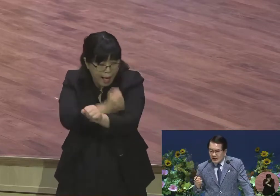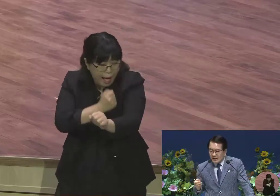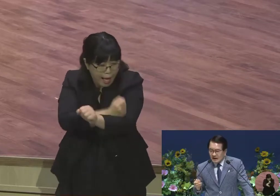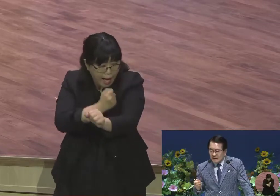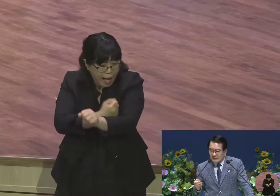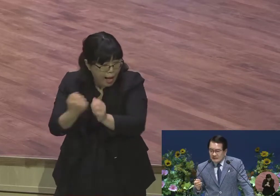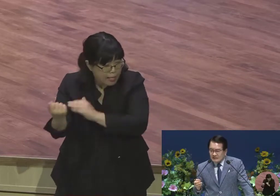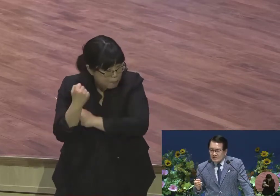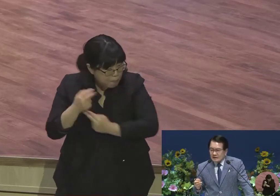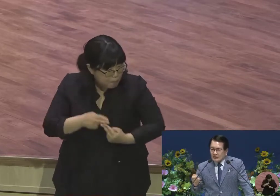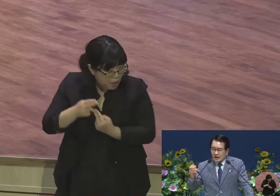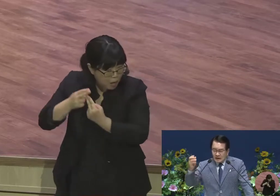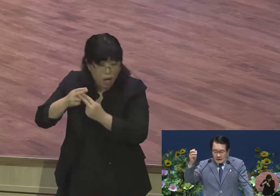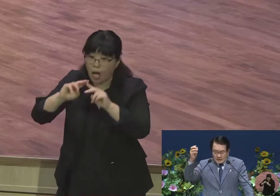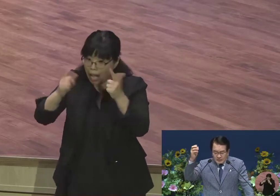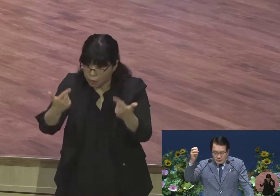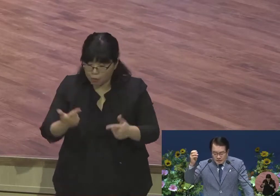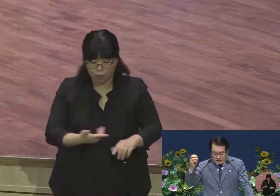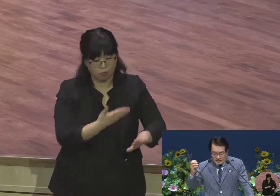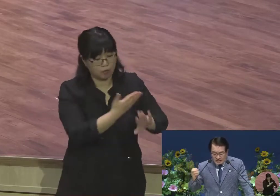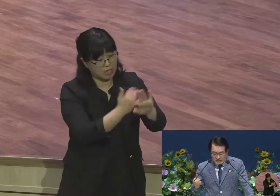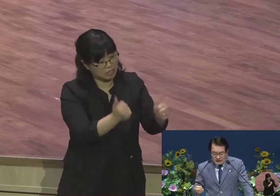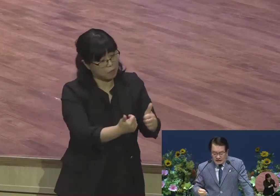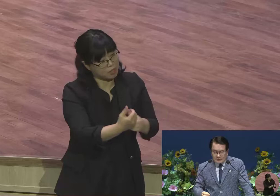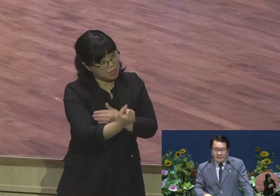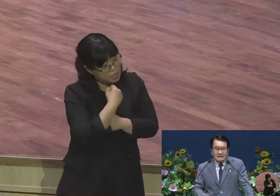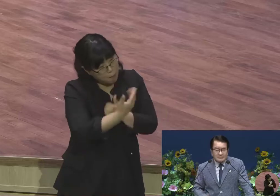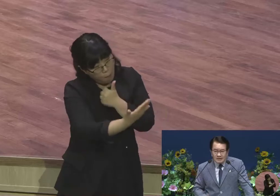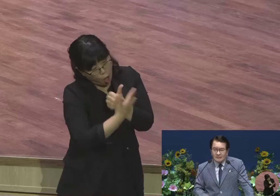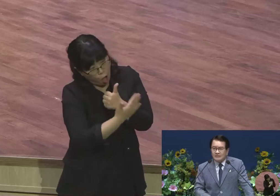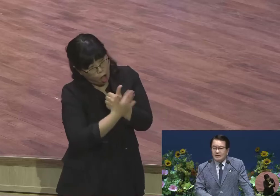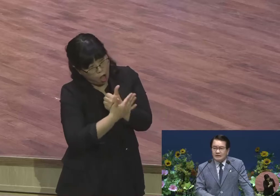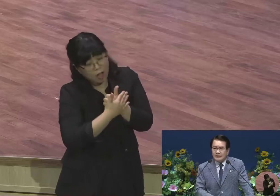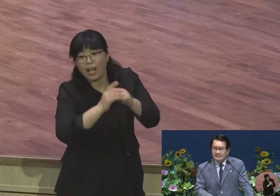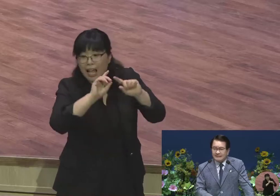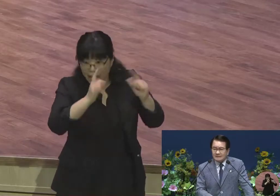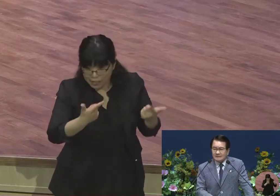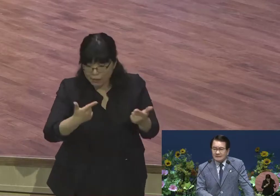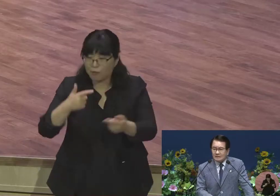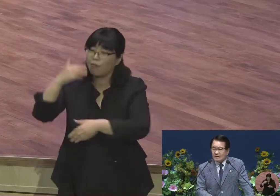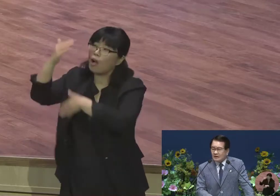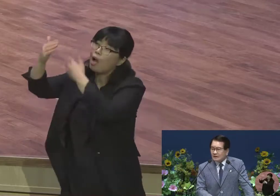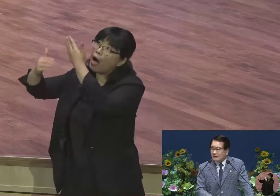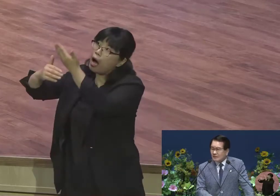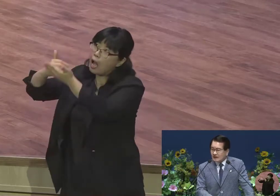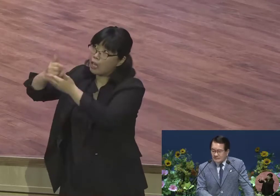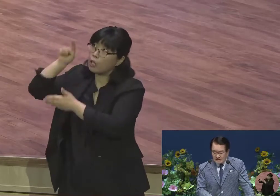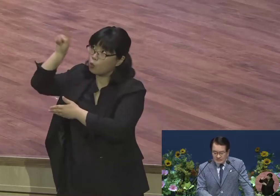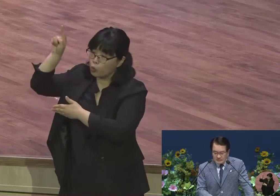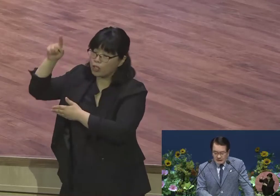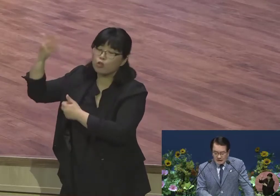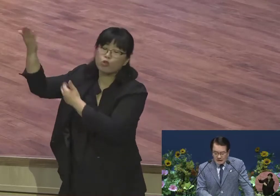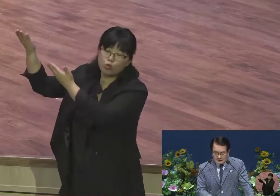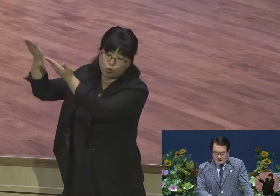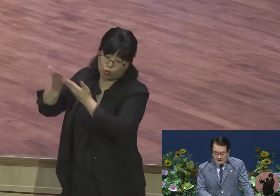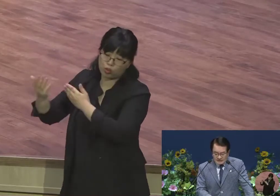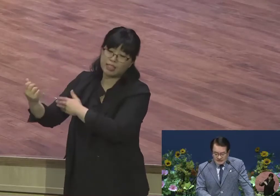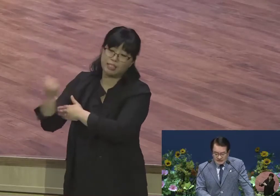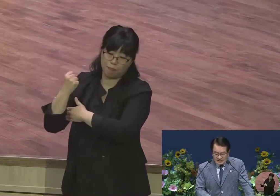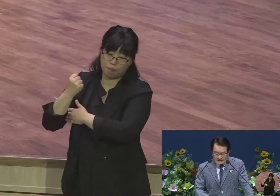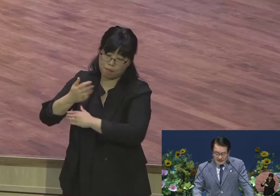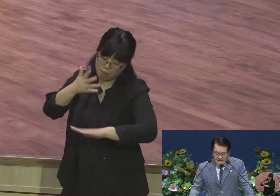내리는 것이다. 그러니까 하나님이 주셔야 된다. 마지막 힘이다. 라스트. 그러니까 마지막 힘이다.